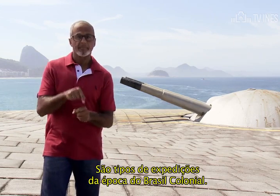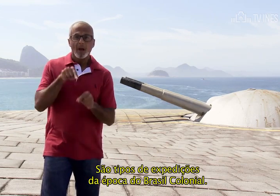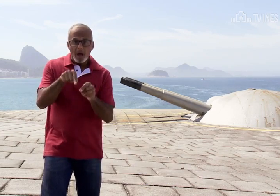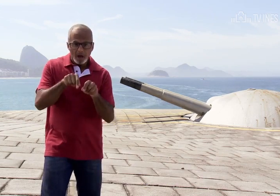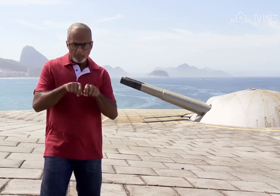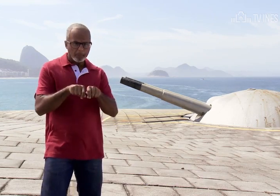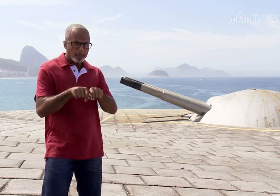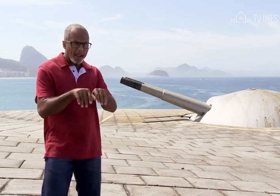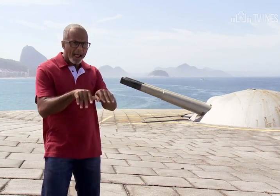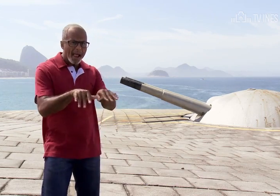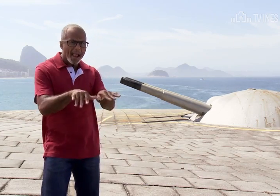colonial.